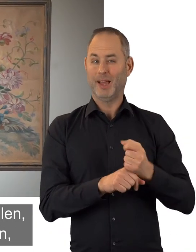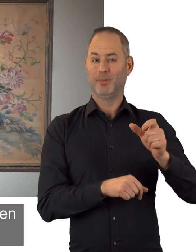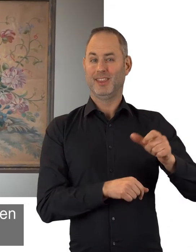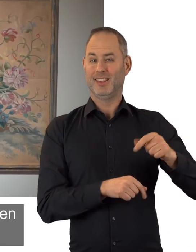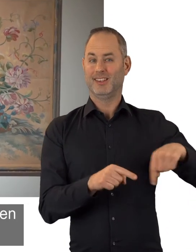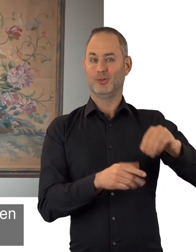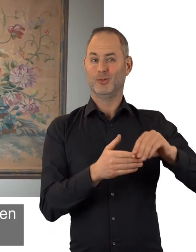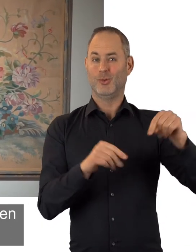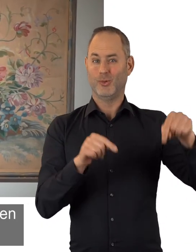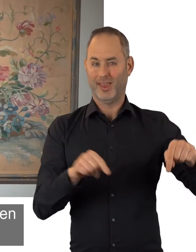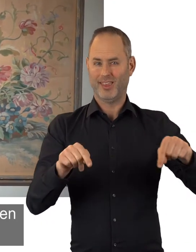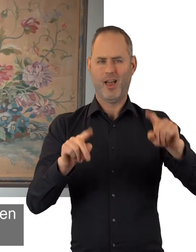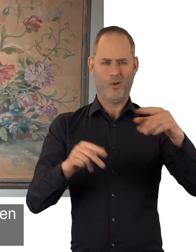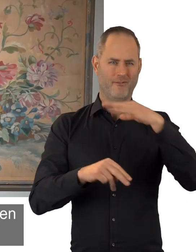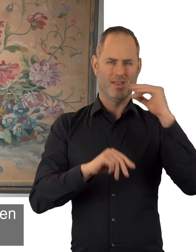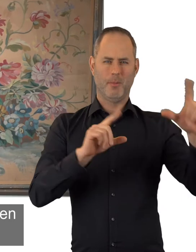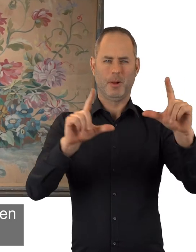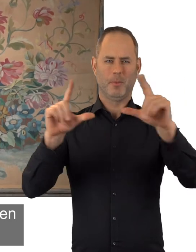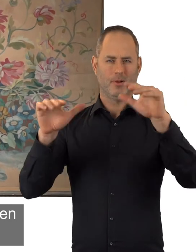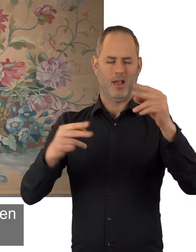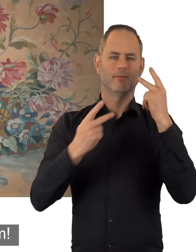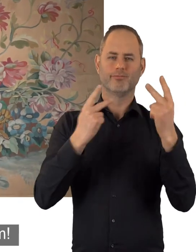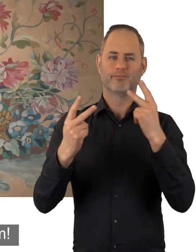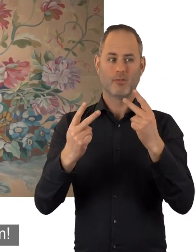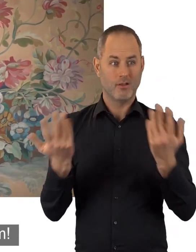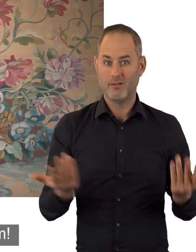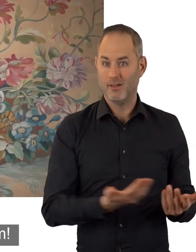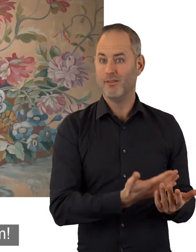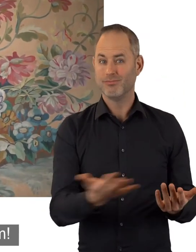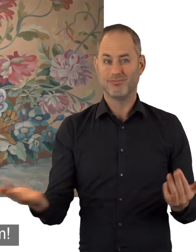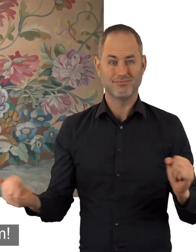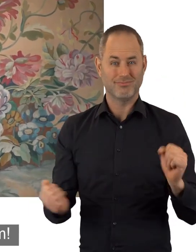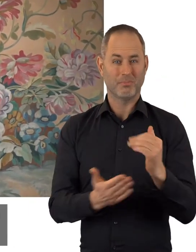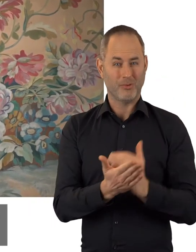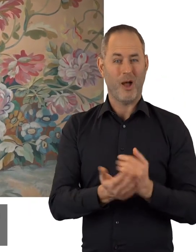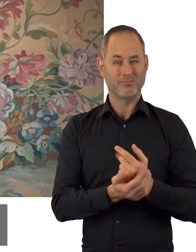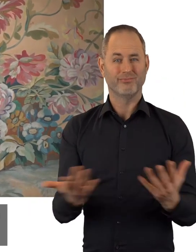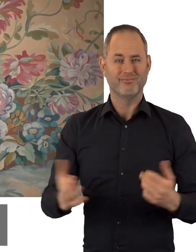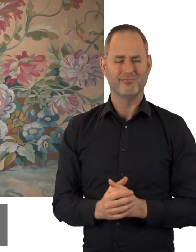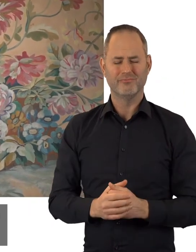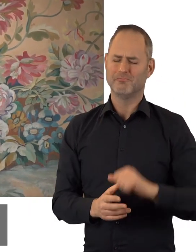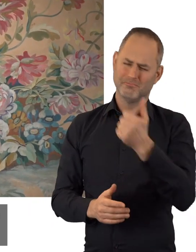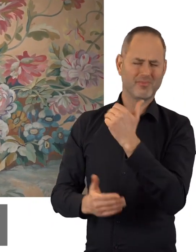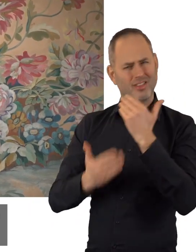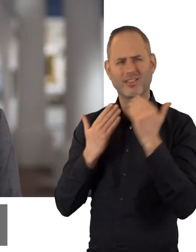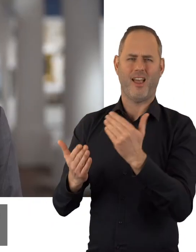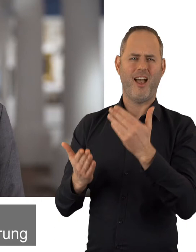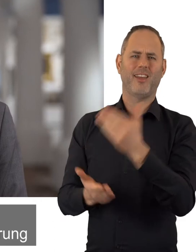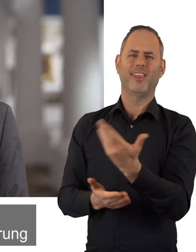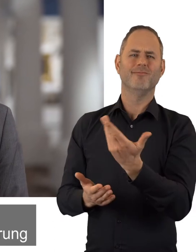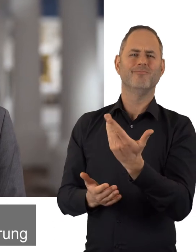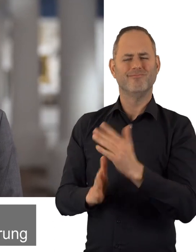Schulen sind ebenfalls zu besichtigen und vieles, vieles mehr als ein buntes Programm. So möchte ich vor allem Danke sagen